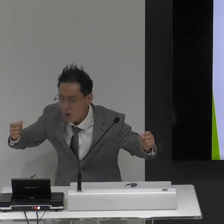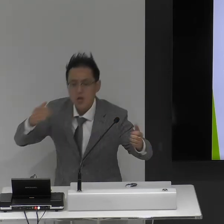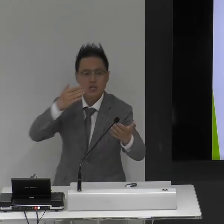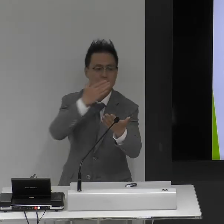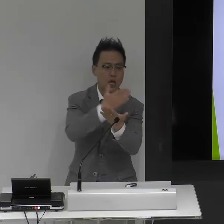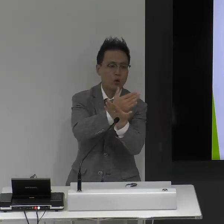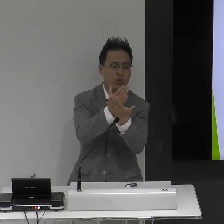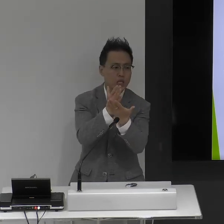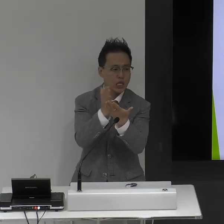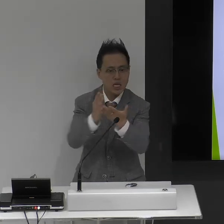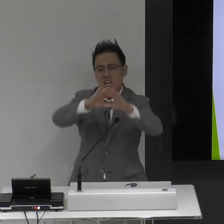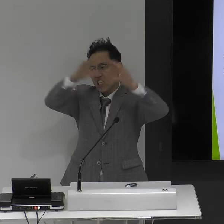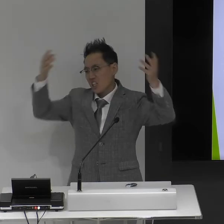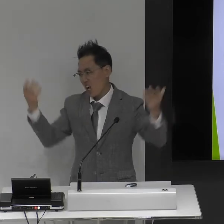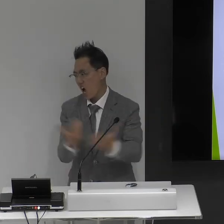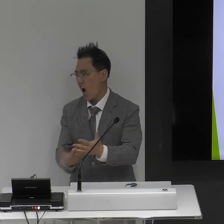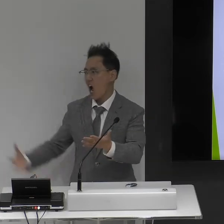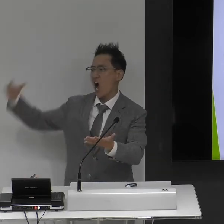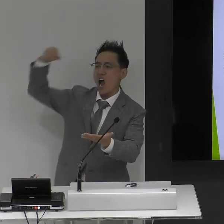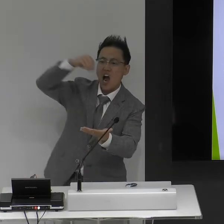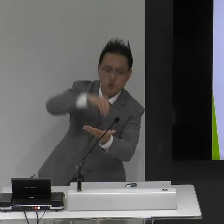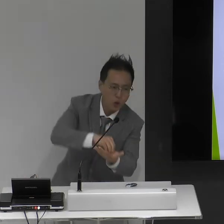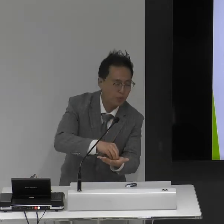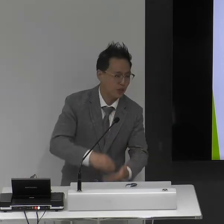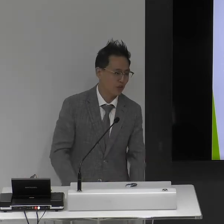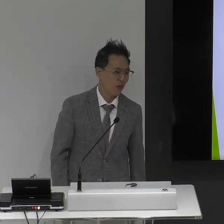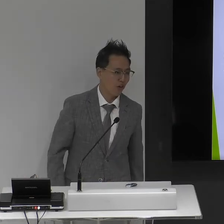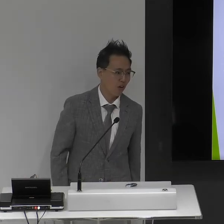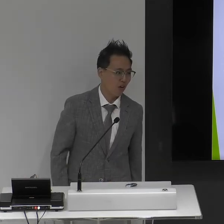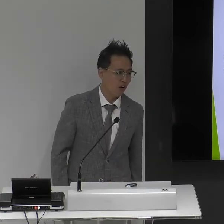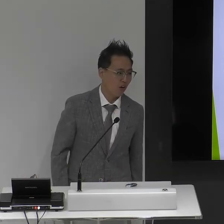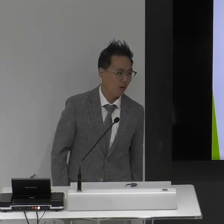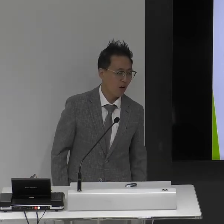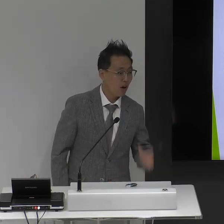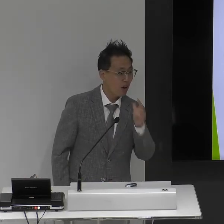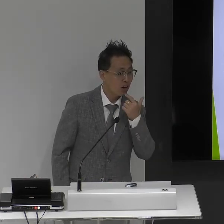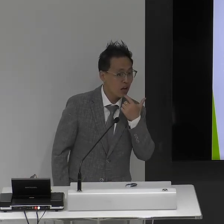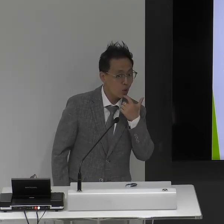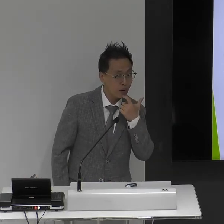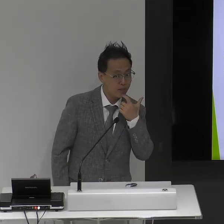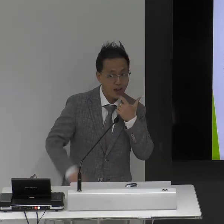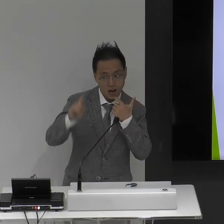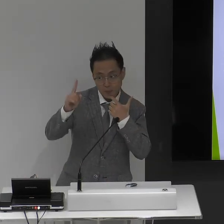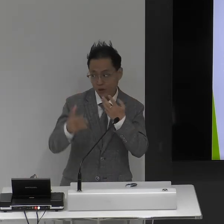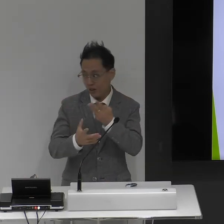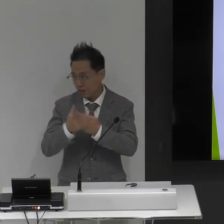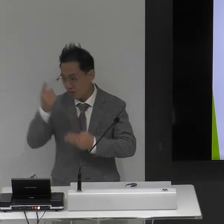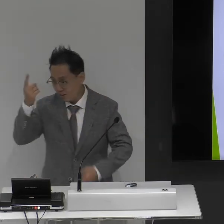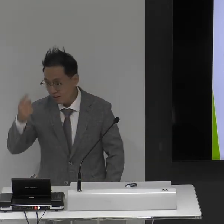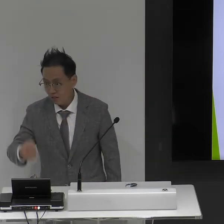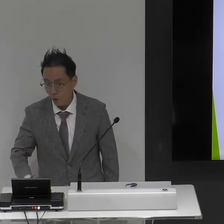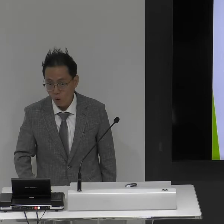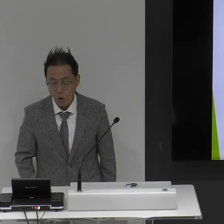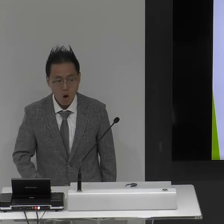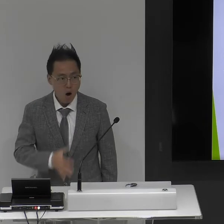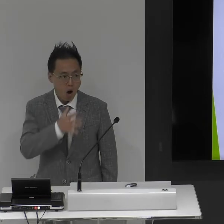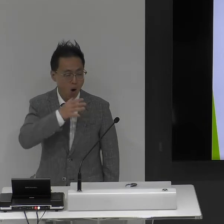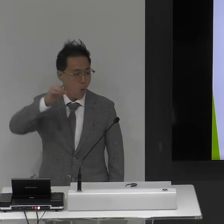그 내용들이 다 종합되어 있어요. 야곱한테 한 번에 끝.